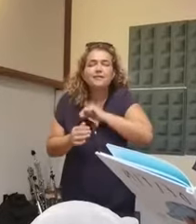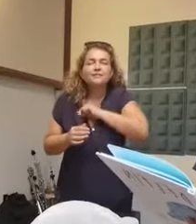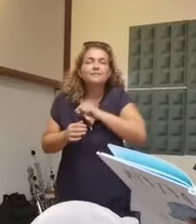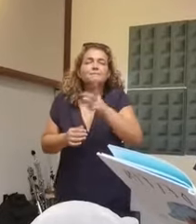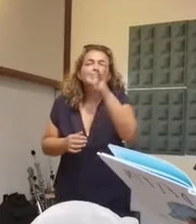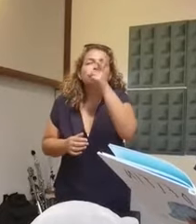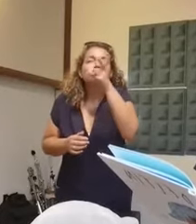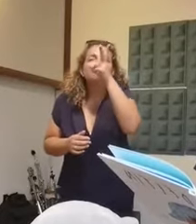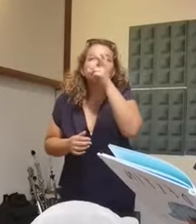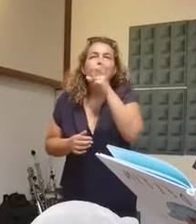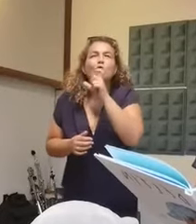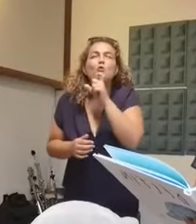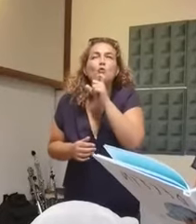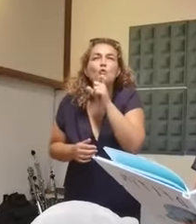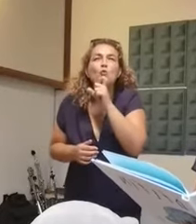olores.